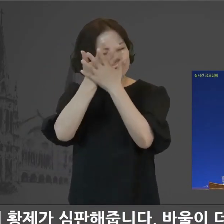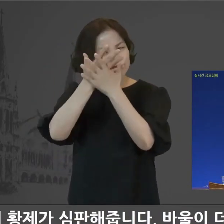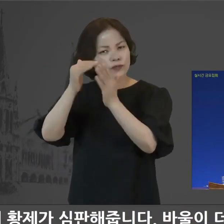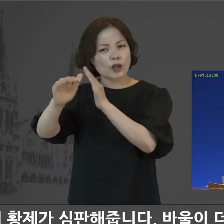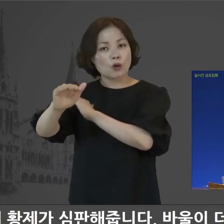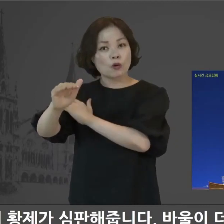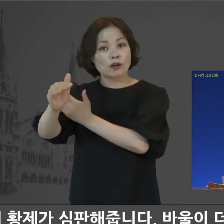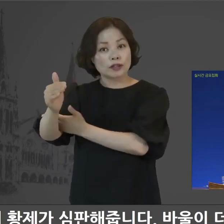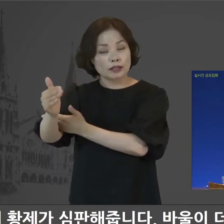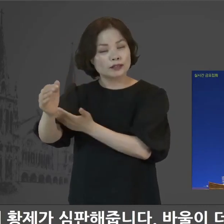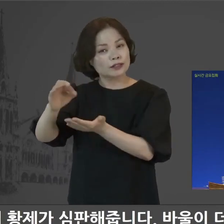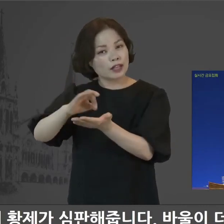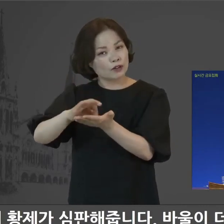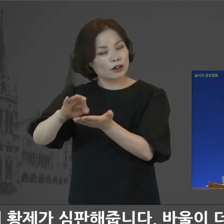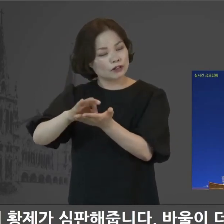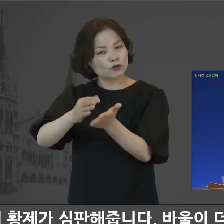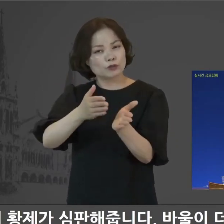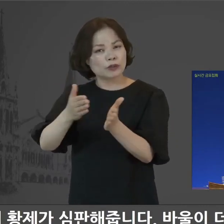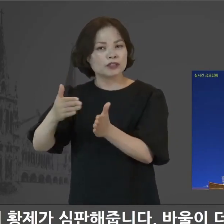사용할 준비를 했었는지는